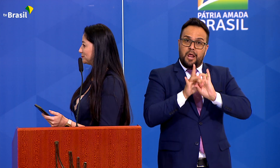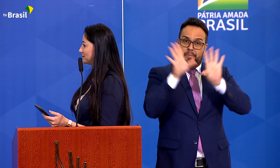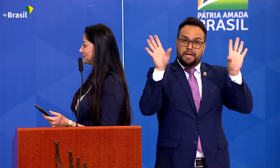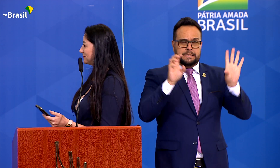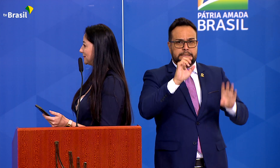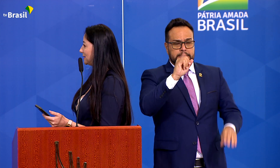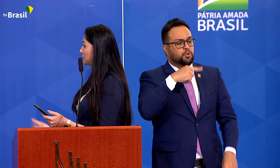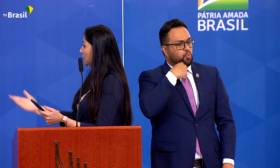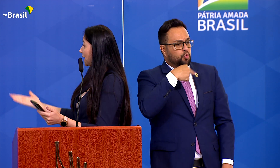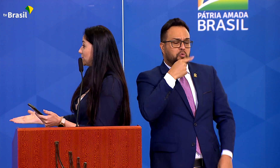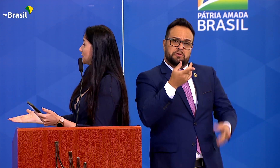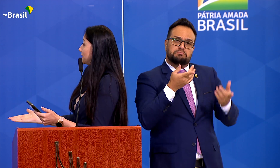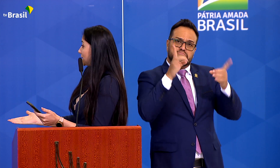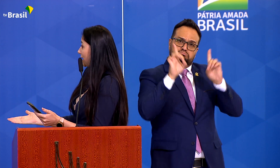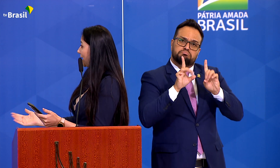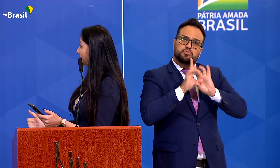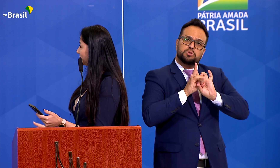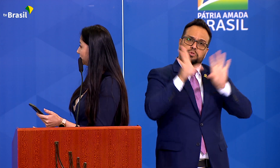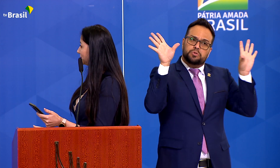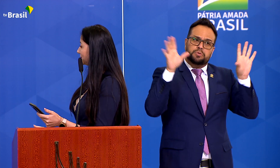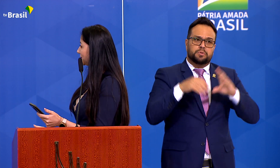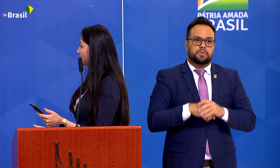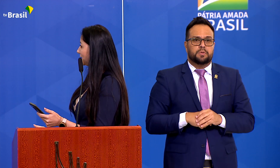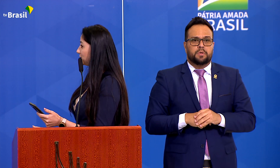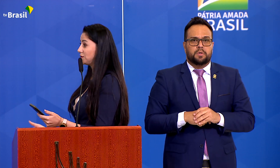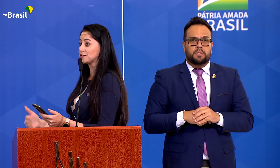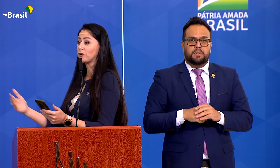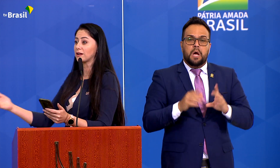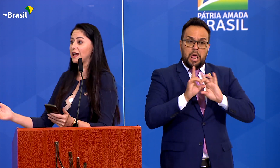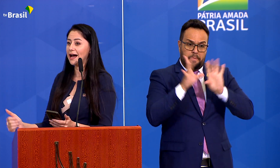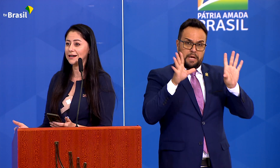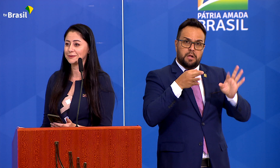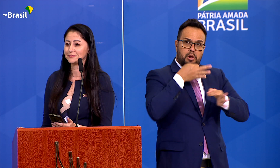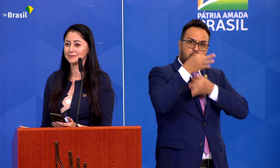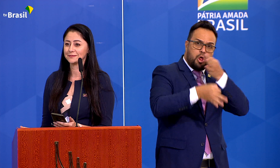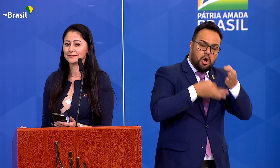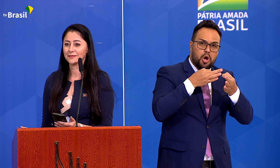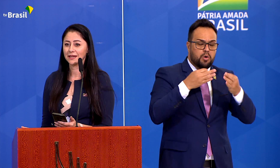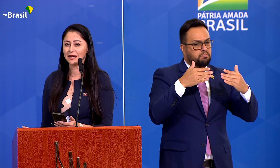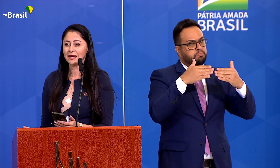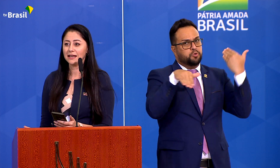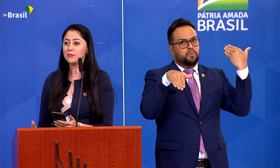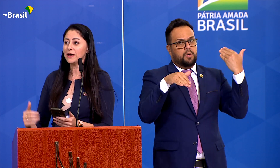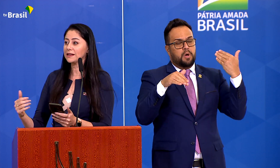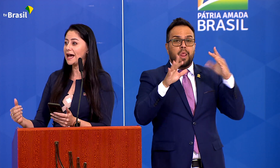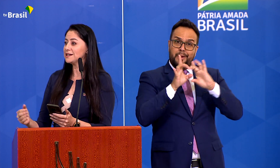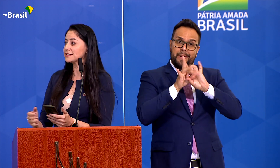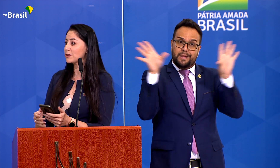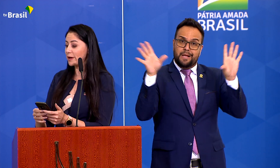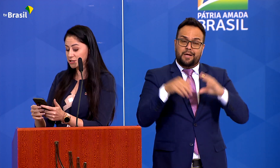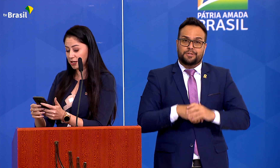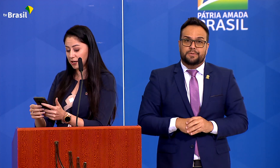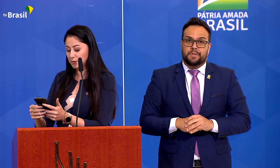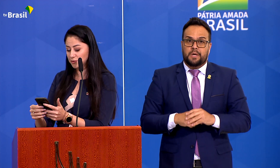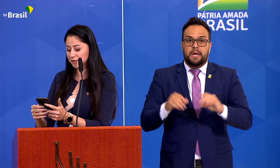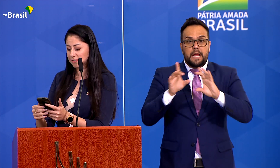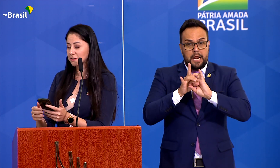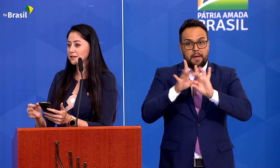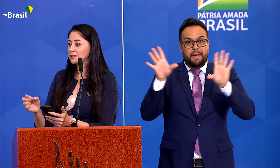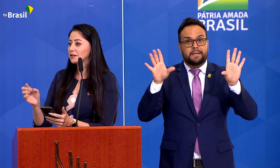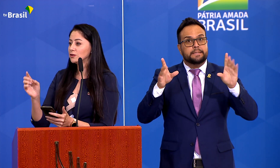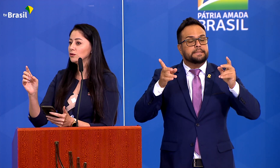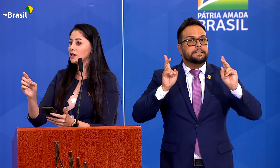duvidar liberdade de criticar de discordar liberdades que